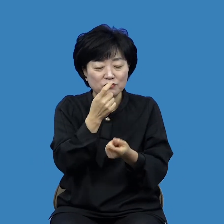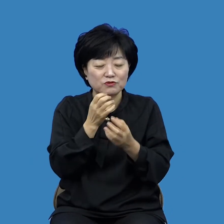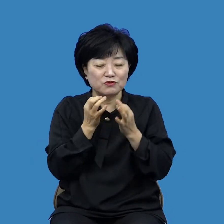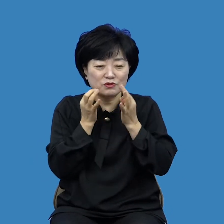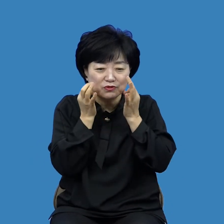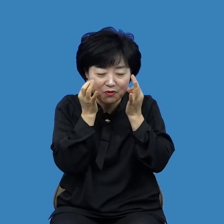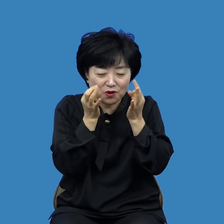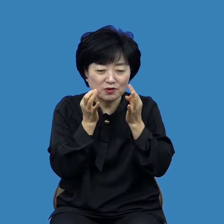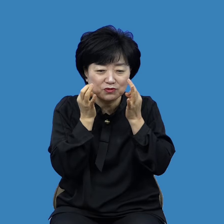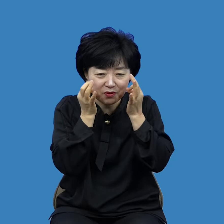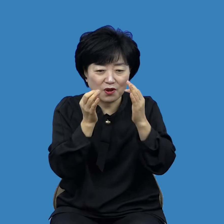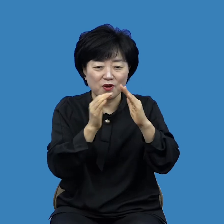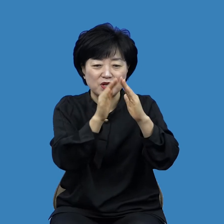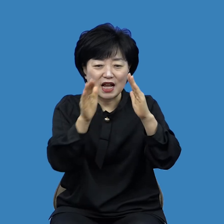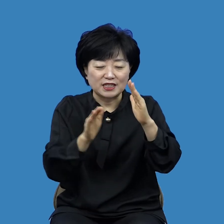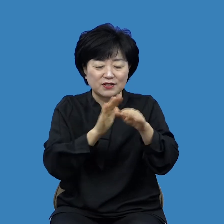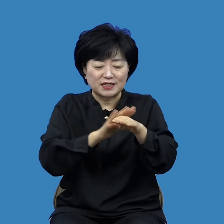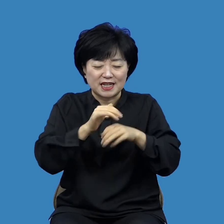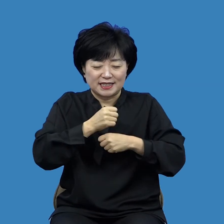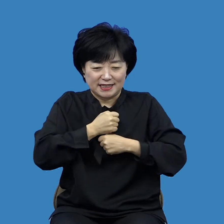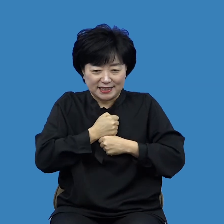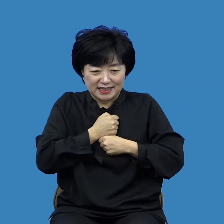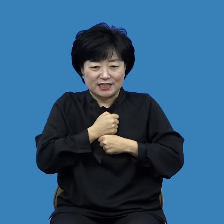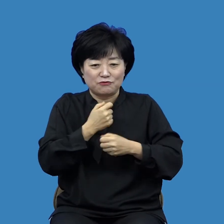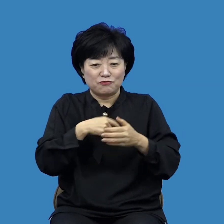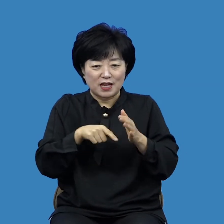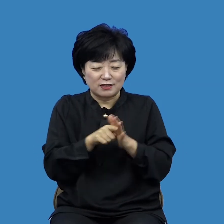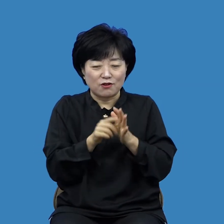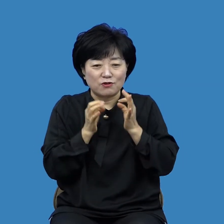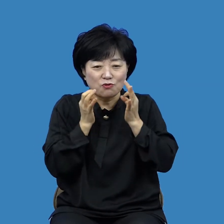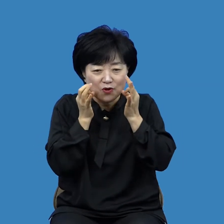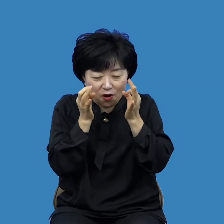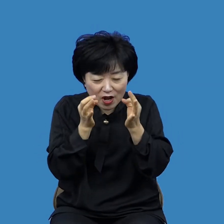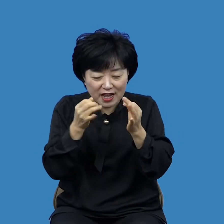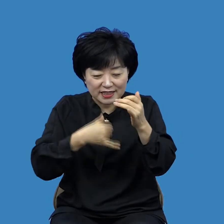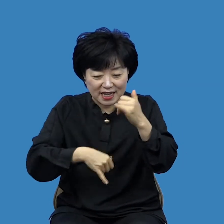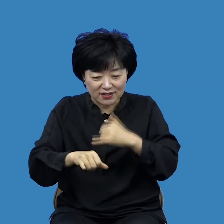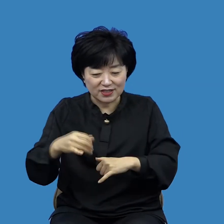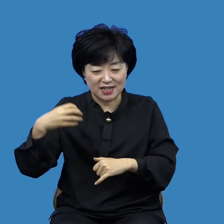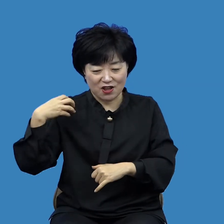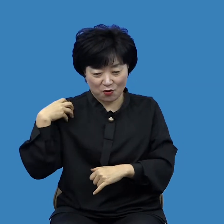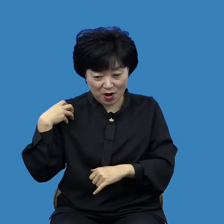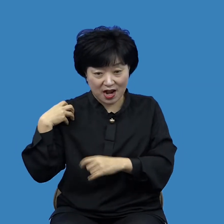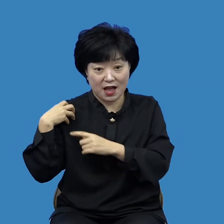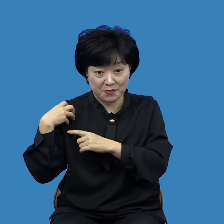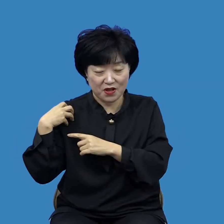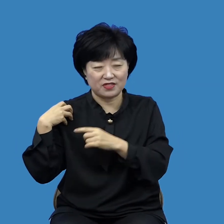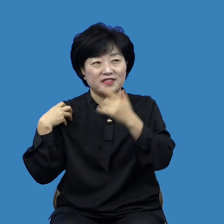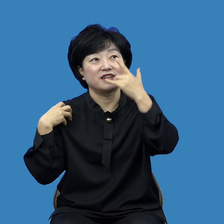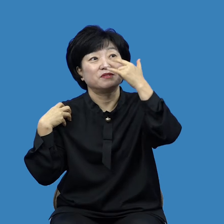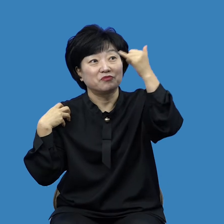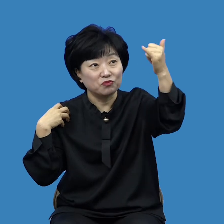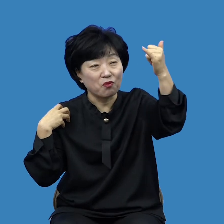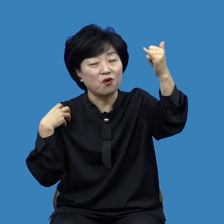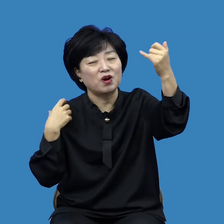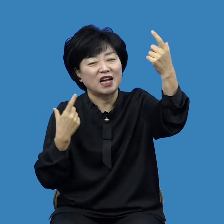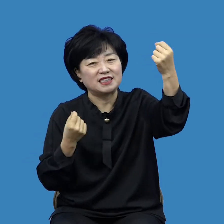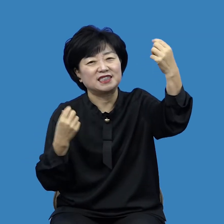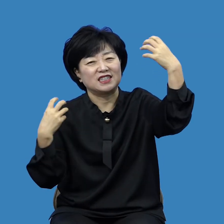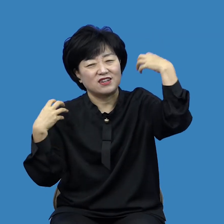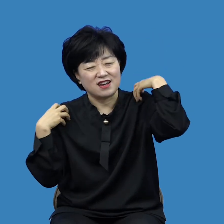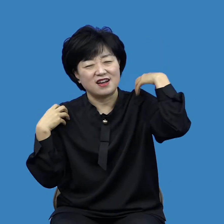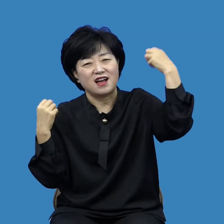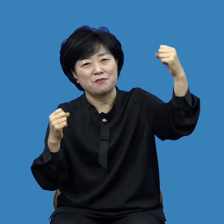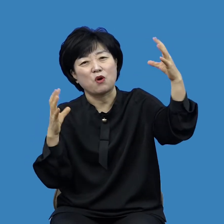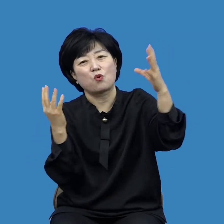그래서 가정을 지키려고 애쓰지 않으면 아무리 부모님들이 잘해도 아무리 아버지가 아버지라서 온전해지고 아무리 어머니가 어머니라서 온전해져도